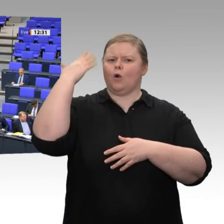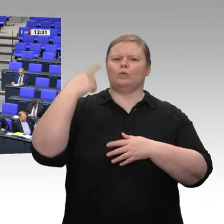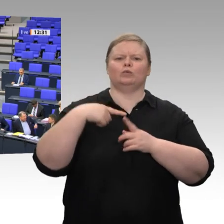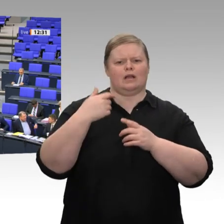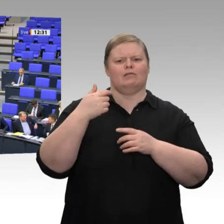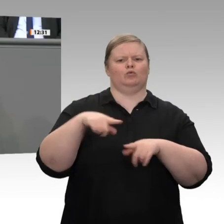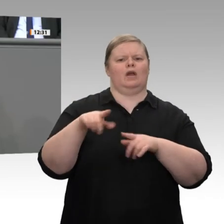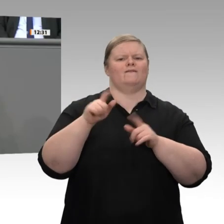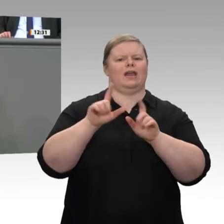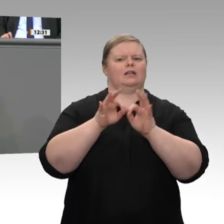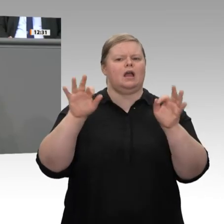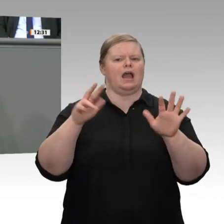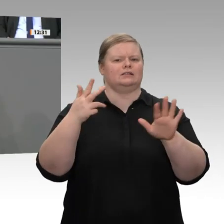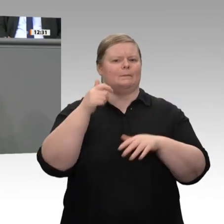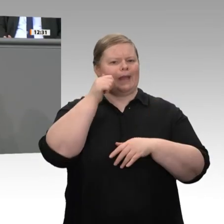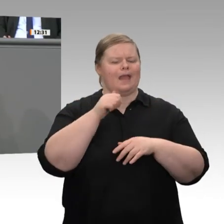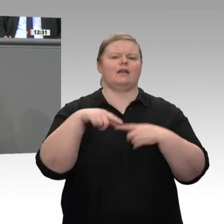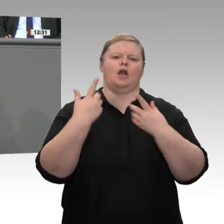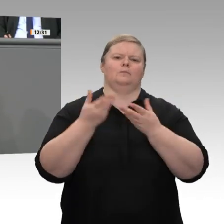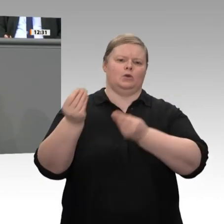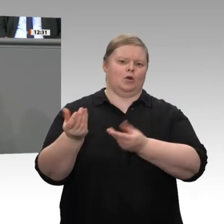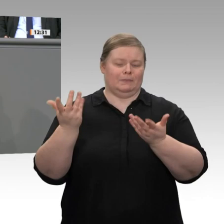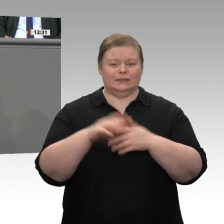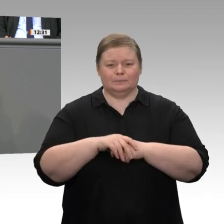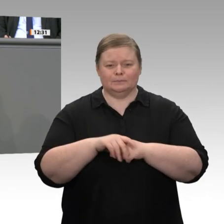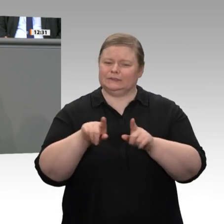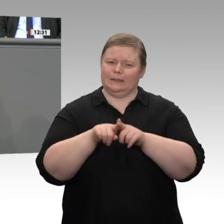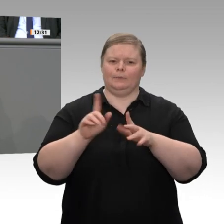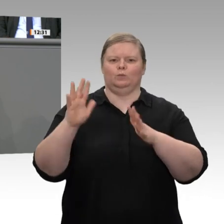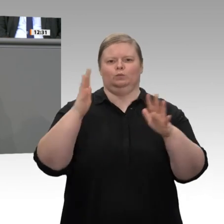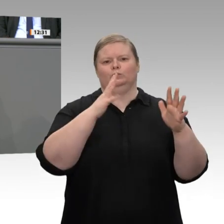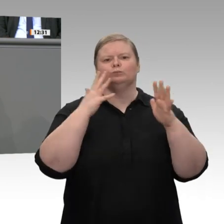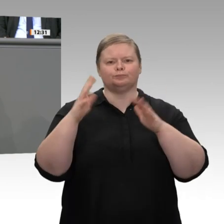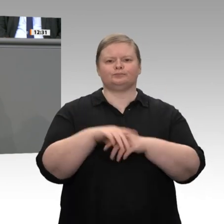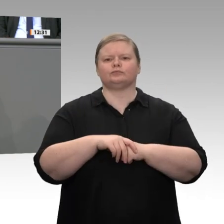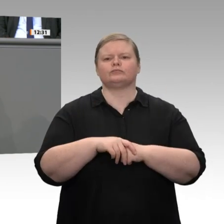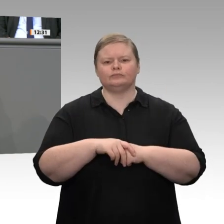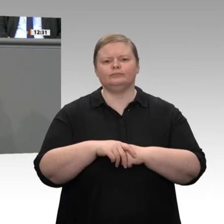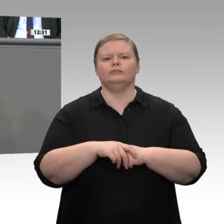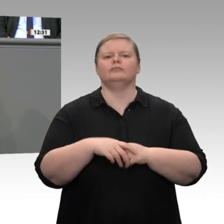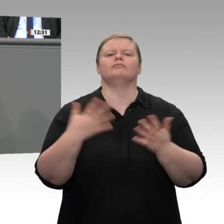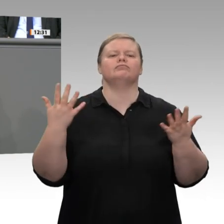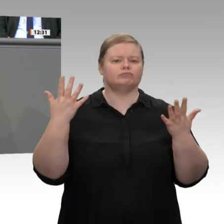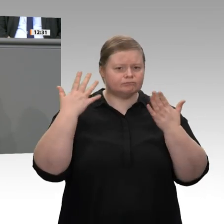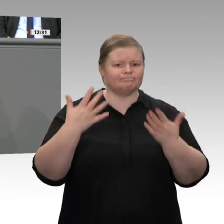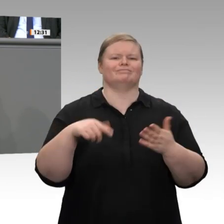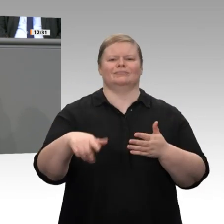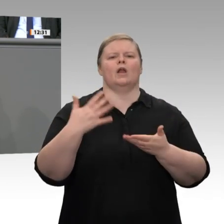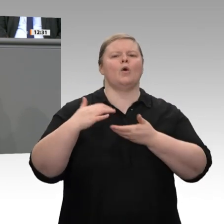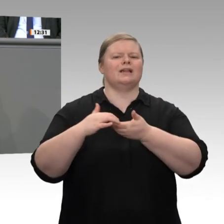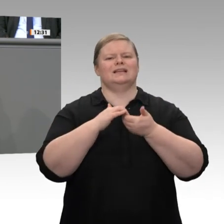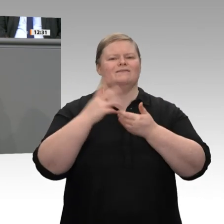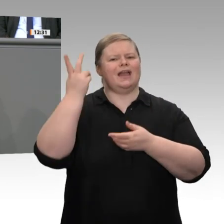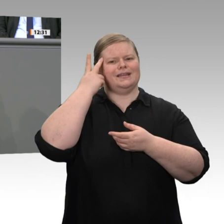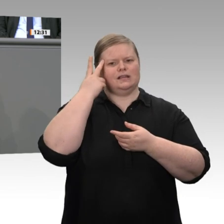Das kollektive Erinnern ist Ausdruck unseres Respekts für diejenigen, die unter den Nazis gelitten haben. Es ist aber auch für uns